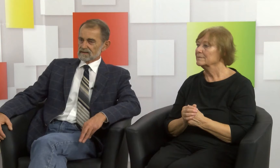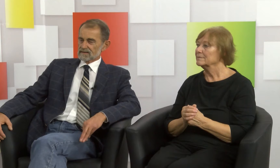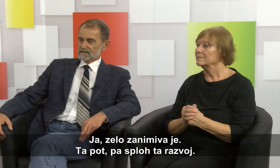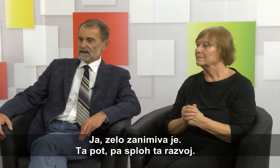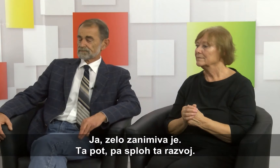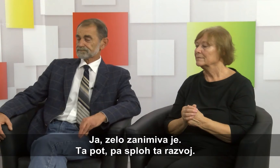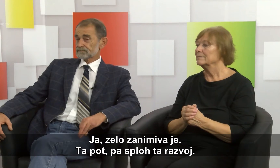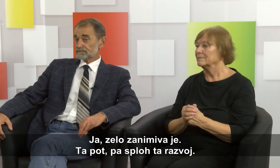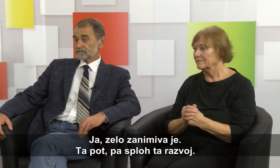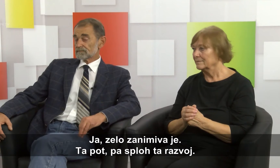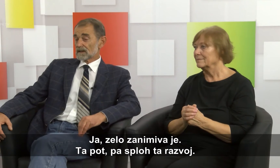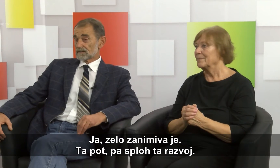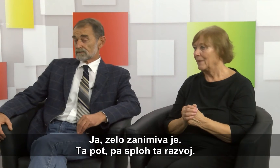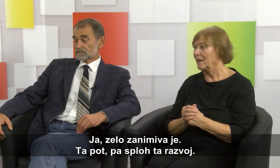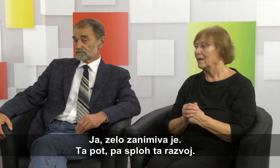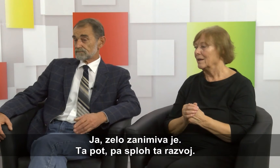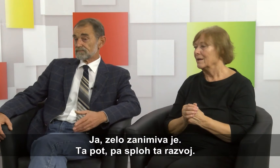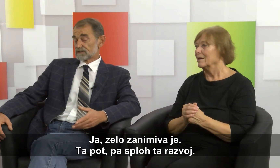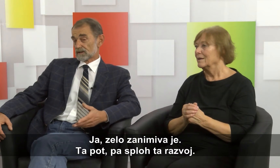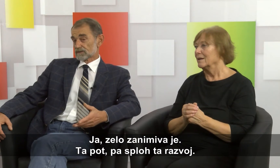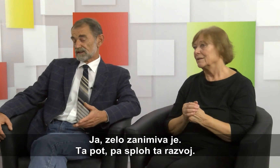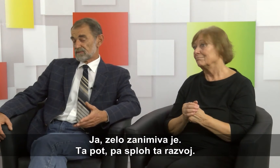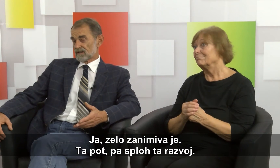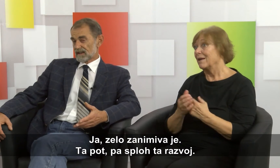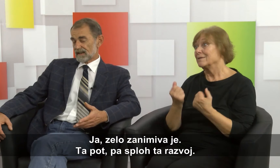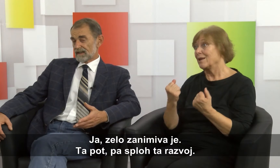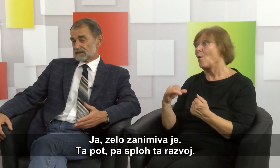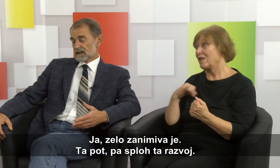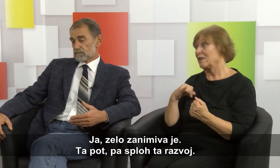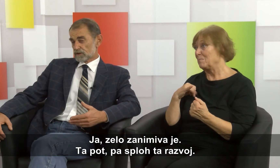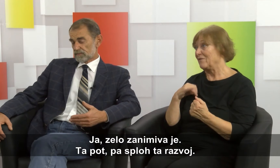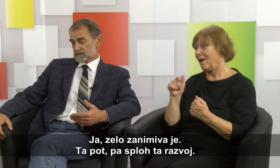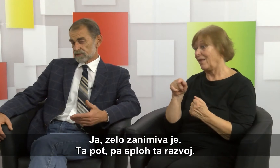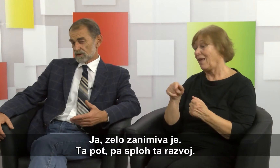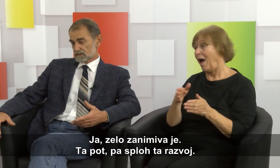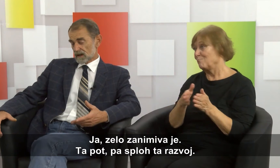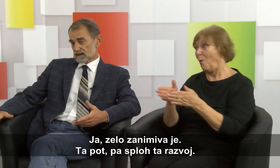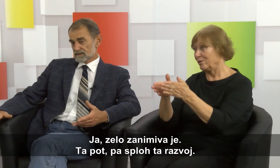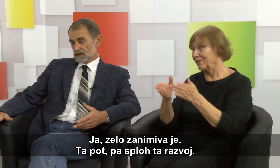gledate na vašo posedanjo pot? Ja, zelo zanimiva je ta pot, pa sploh ta razvoj.